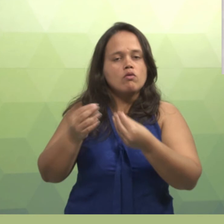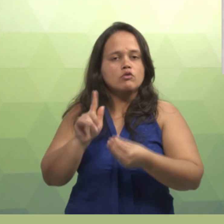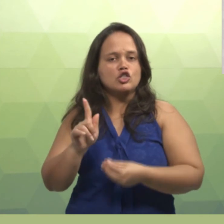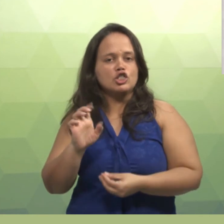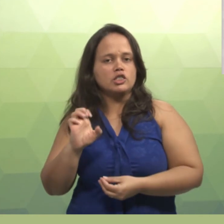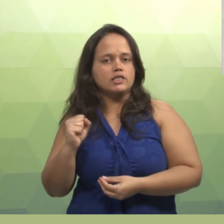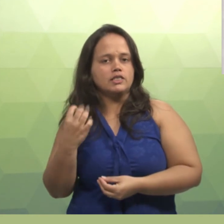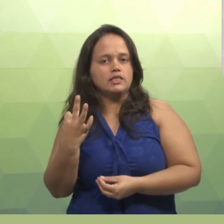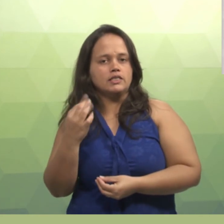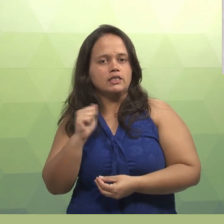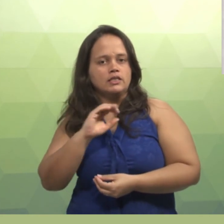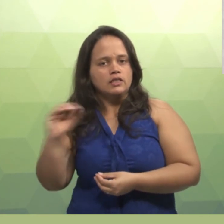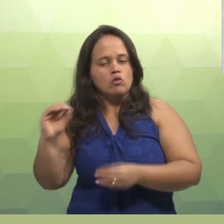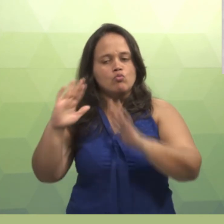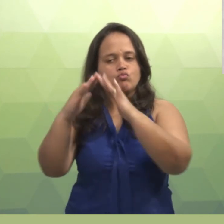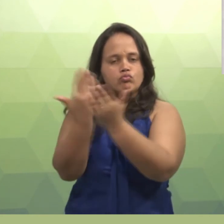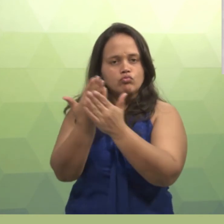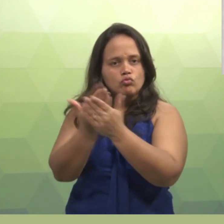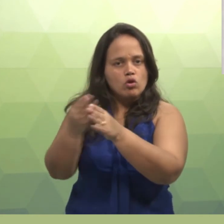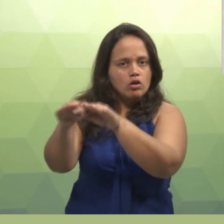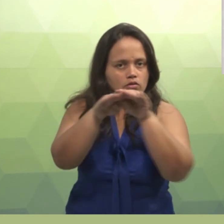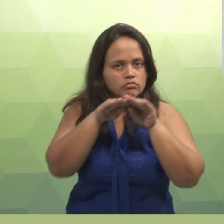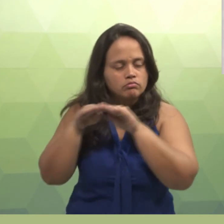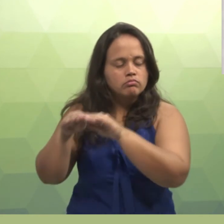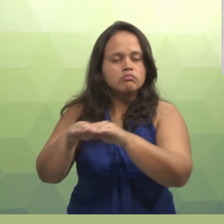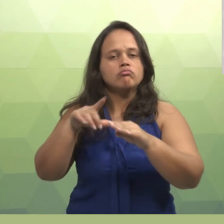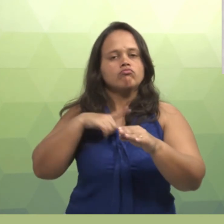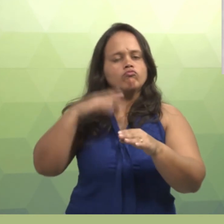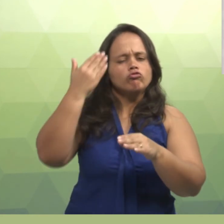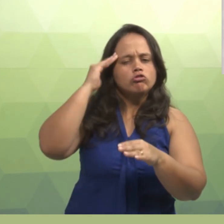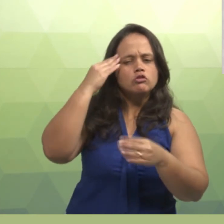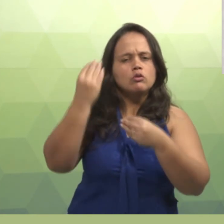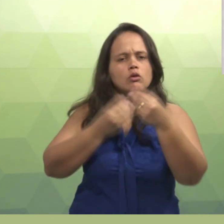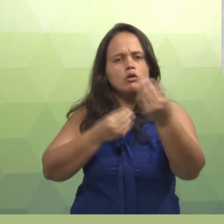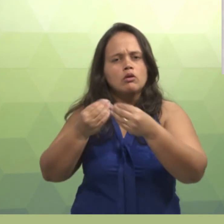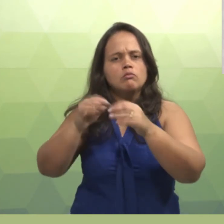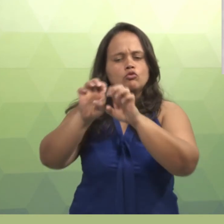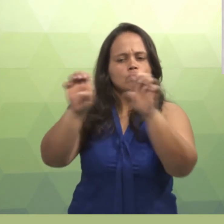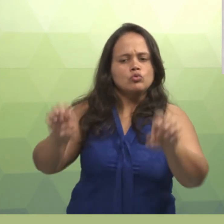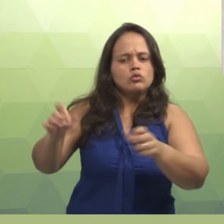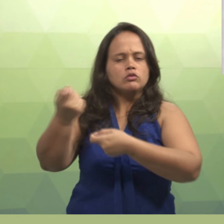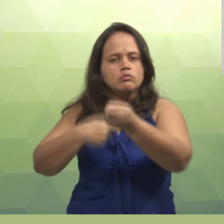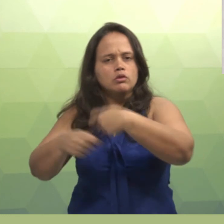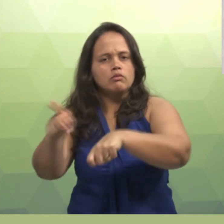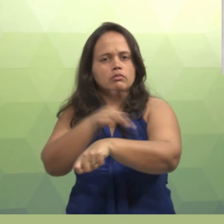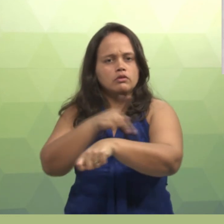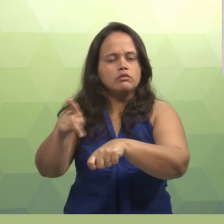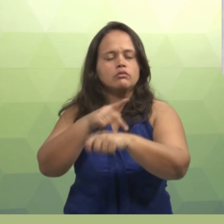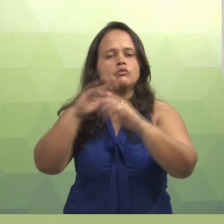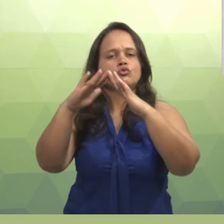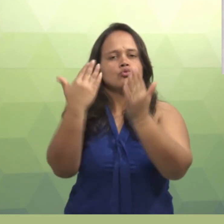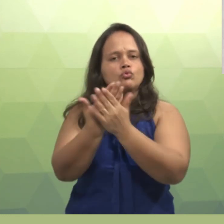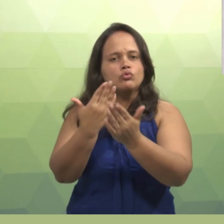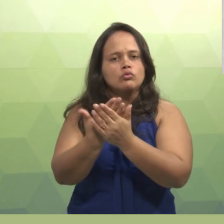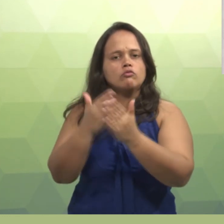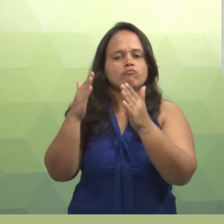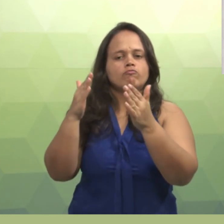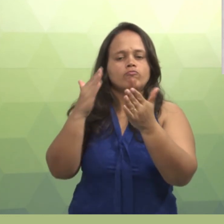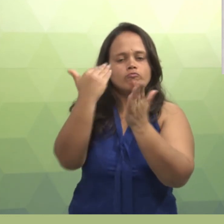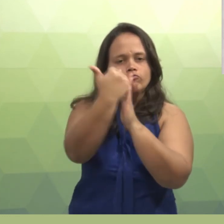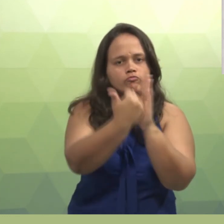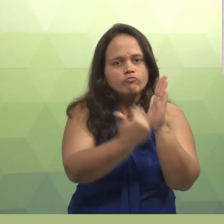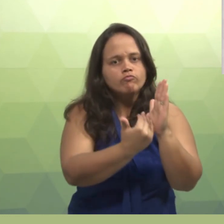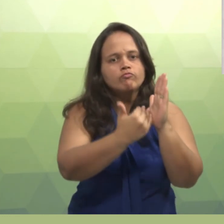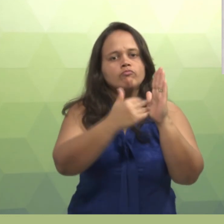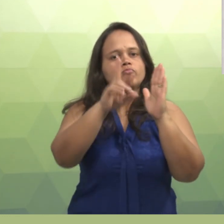instituições de ensino regulares, compreendemos a estrutura administrativa e pedagógica da escola, norteadas pelos regimentos